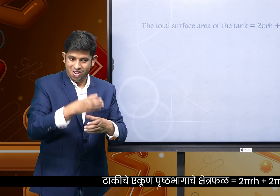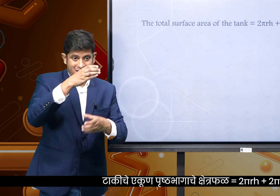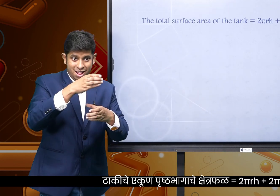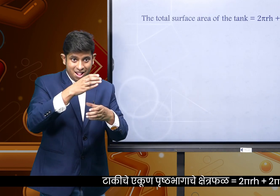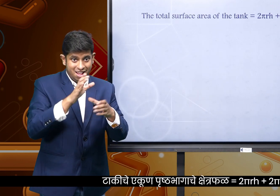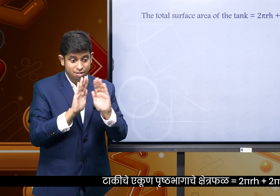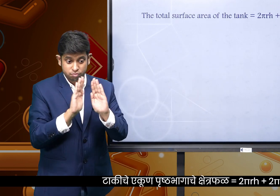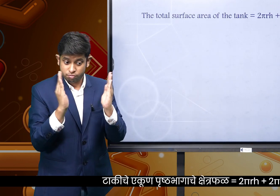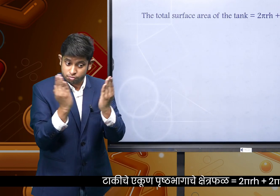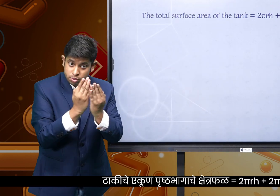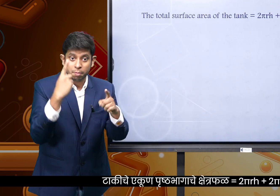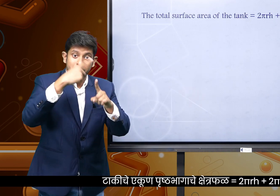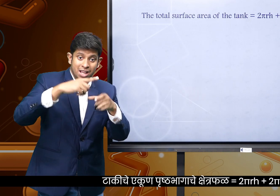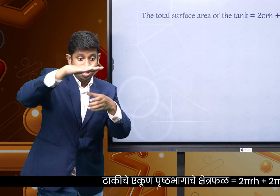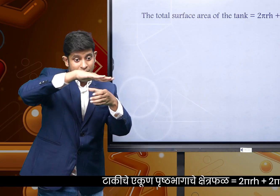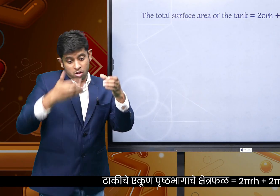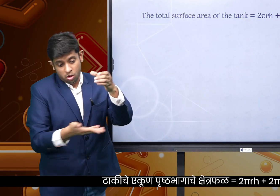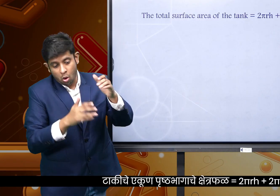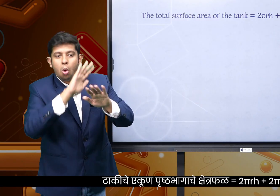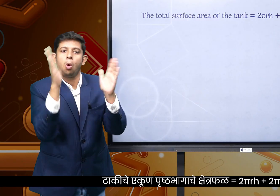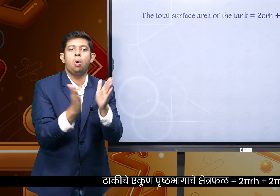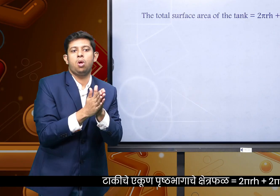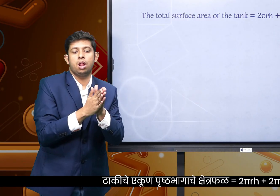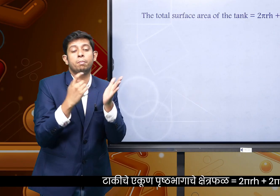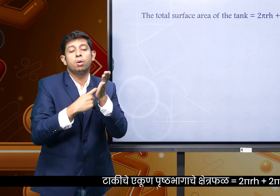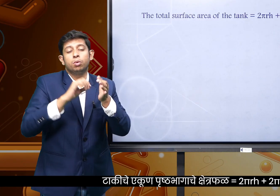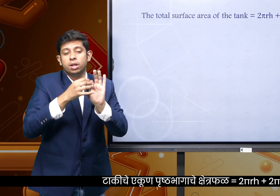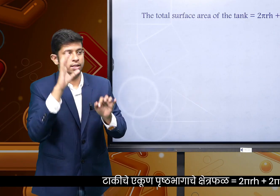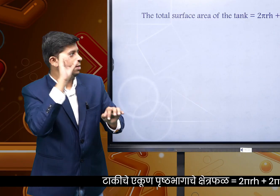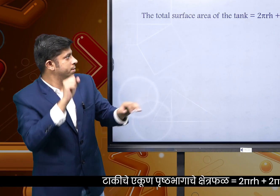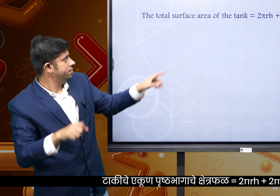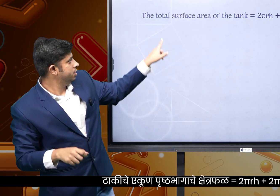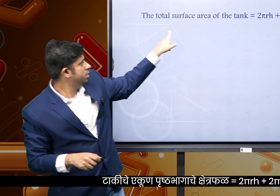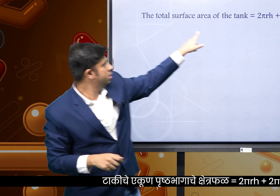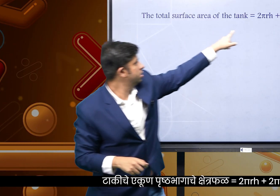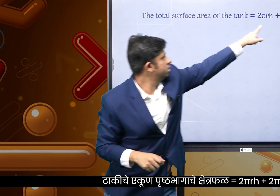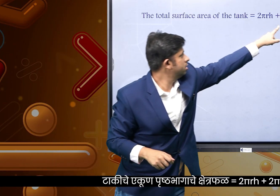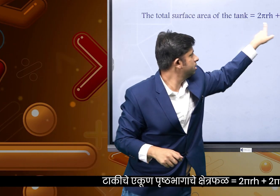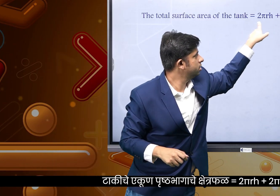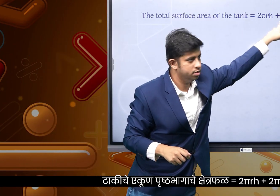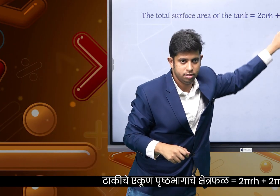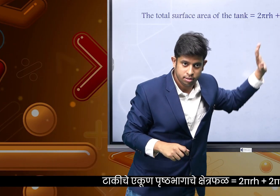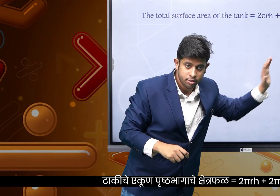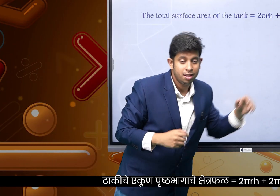टाकीचे एकूण पृष्ठभागाचे क्षेत्रफळ बरोबर 2 पाय आर एच अधिक 2 पाय आर वर्ग